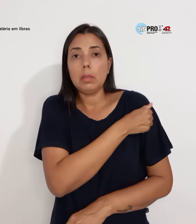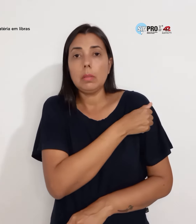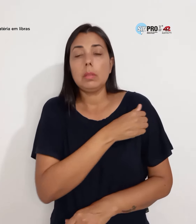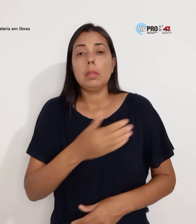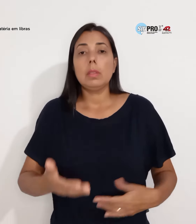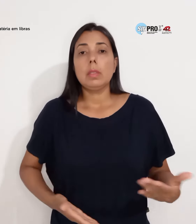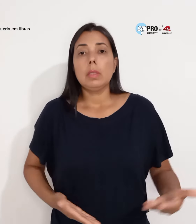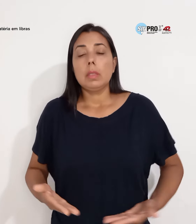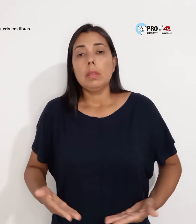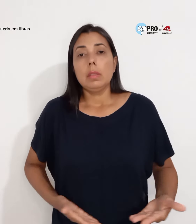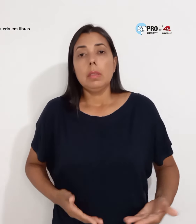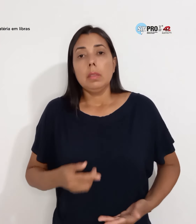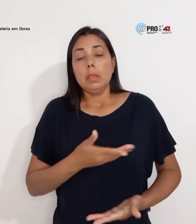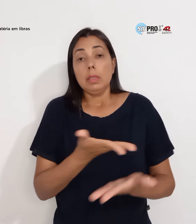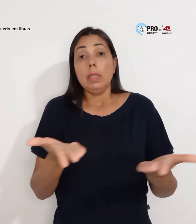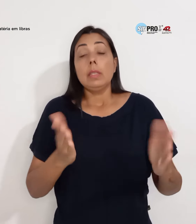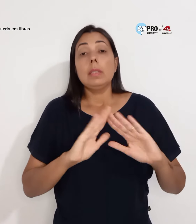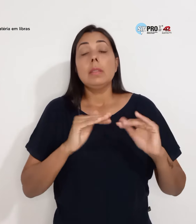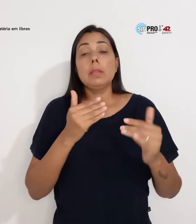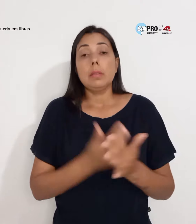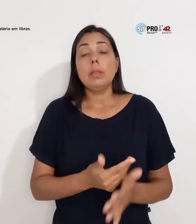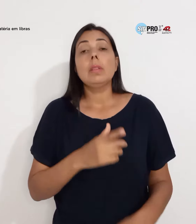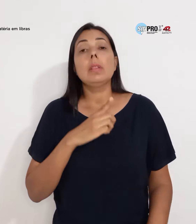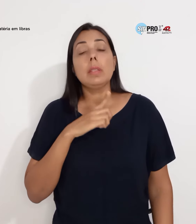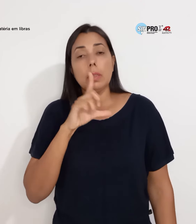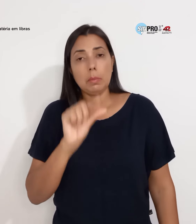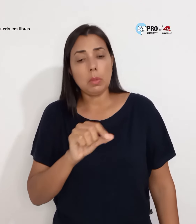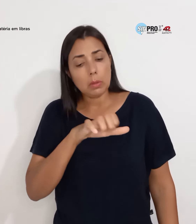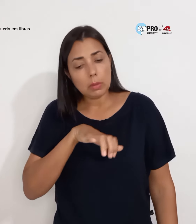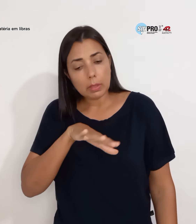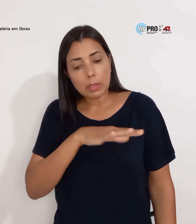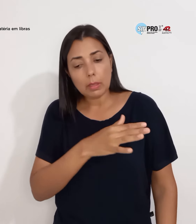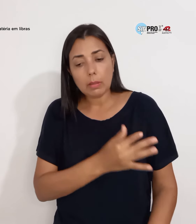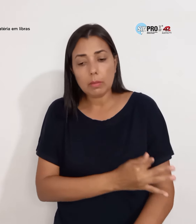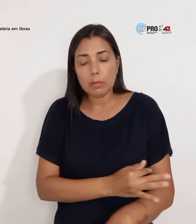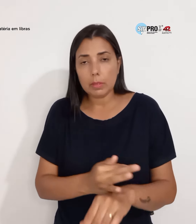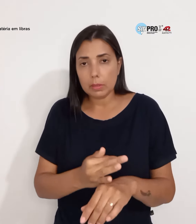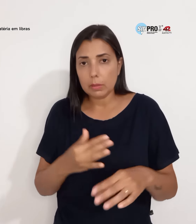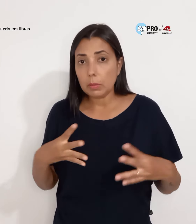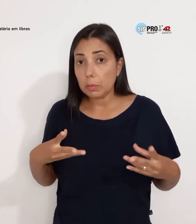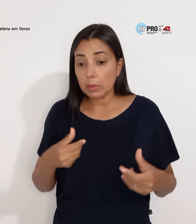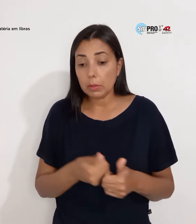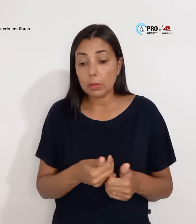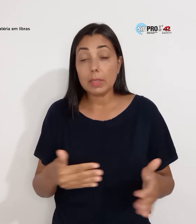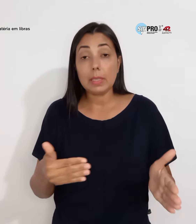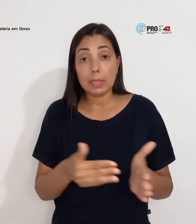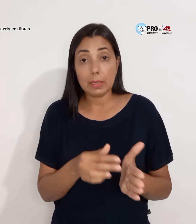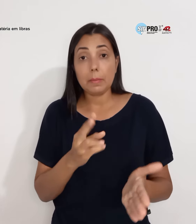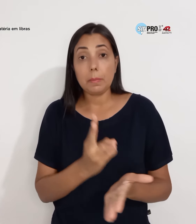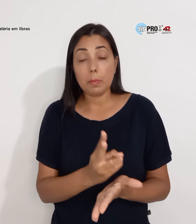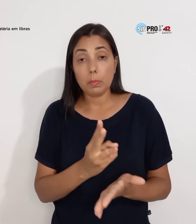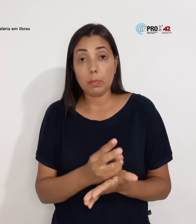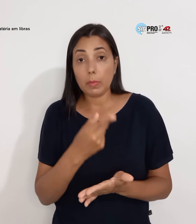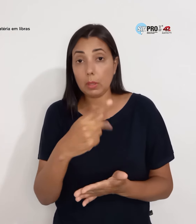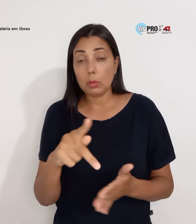e de servidores. Essa escola tem pouco espaço físico para todos, até mesmo para sua